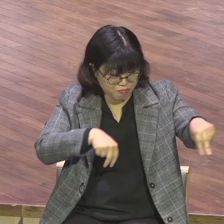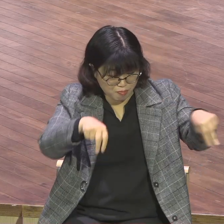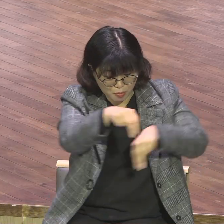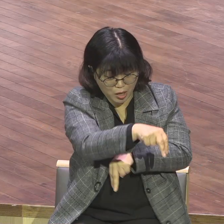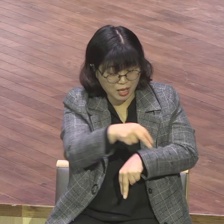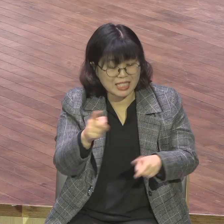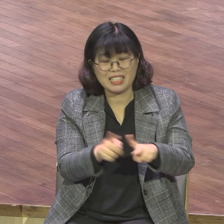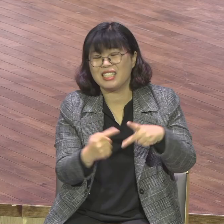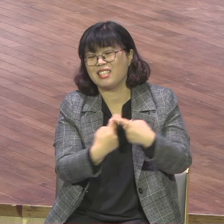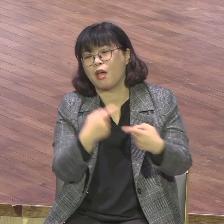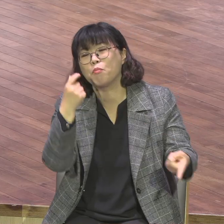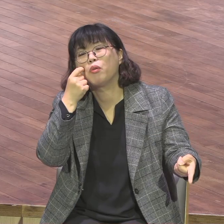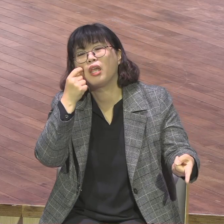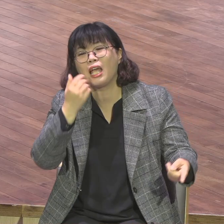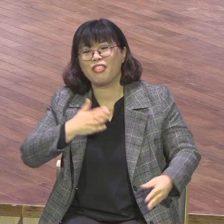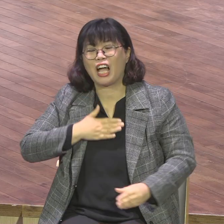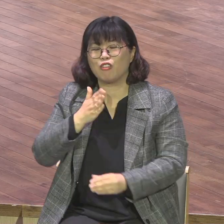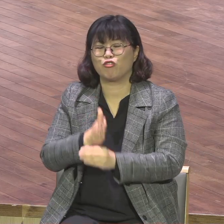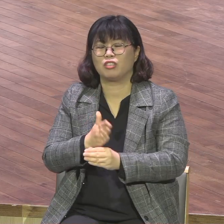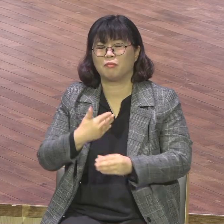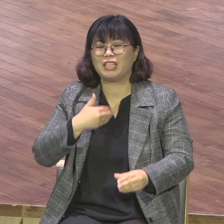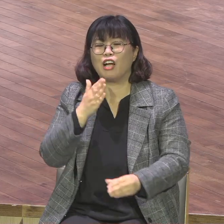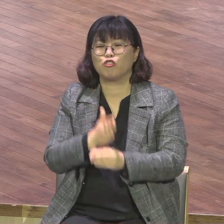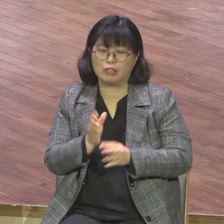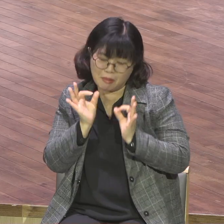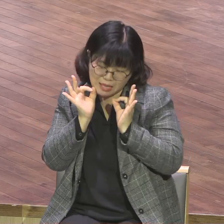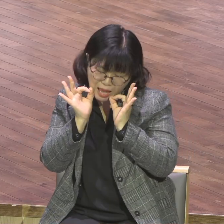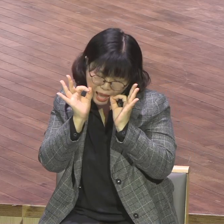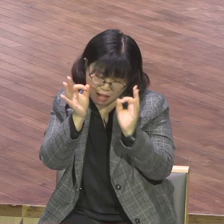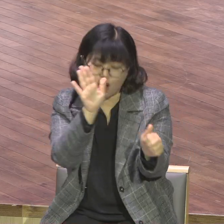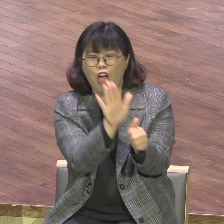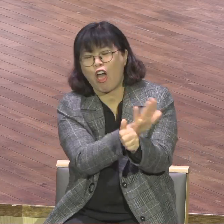삶이에요. 자기중심.